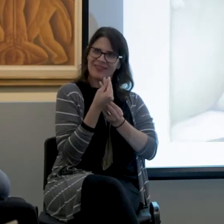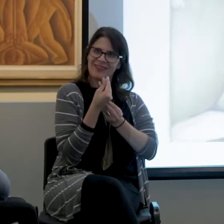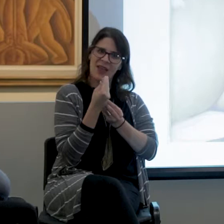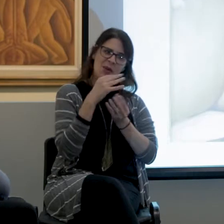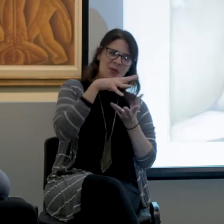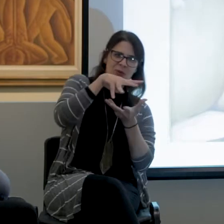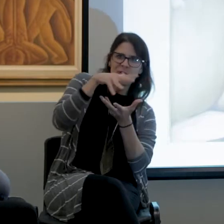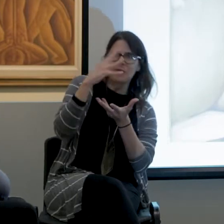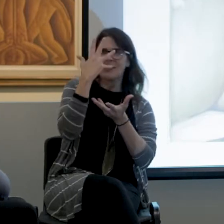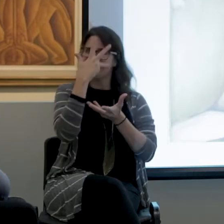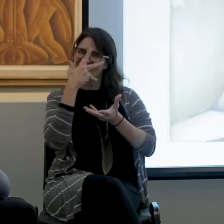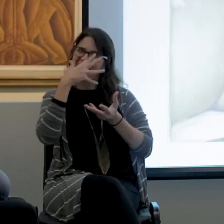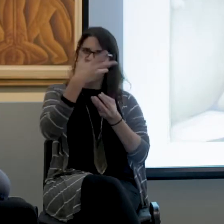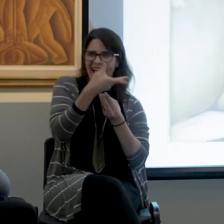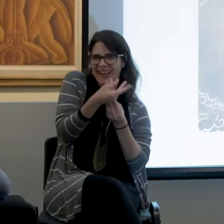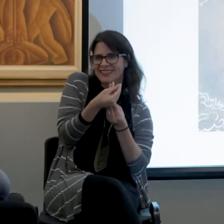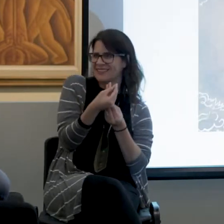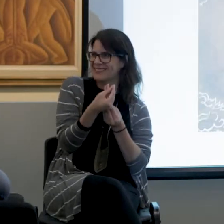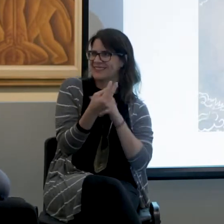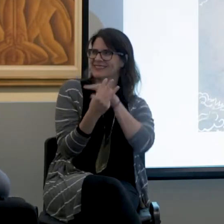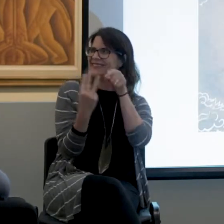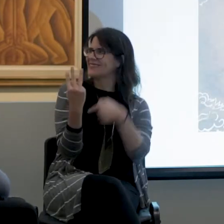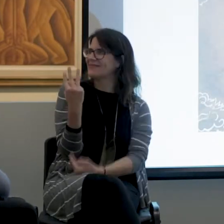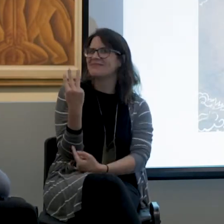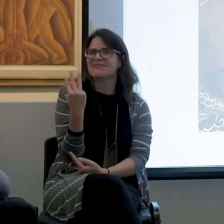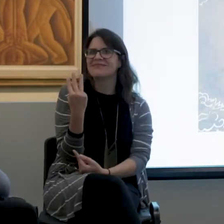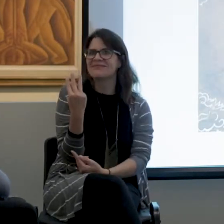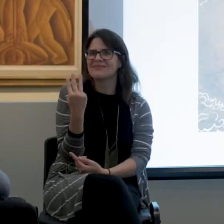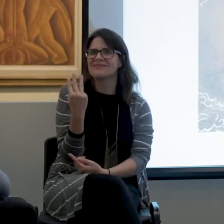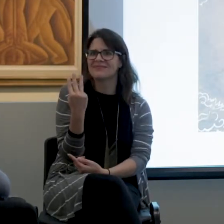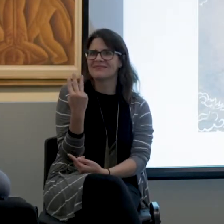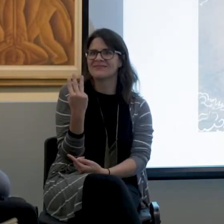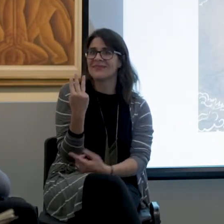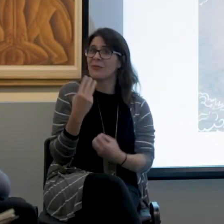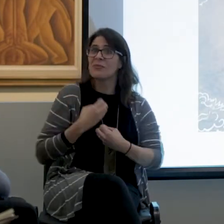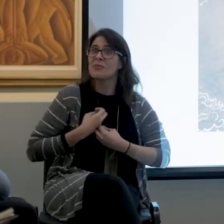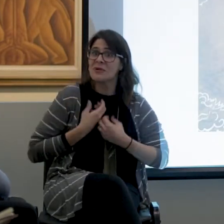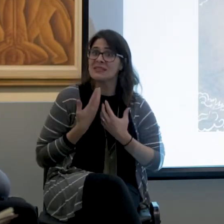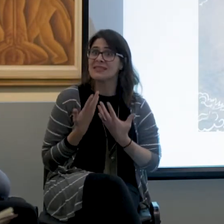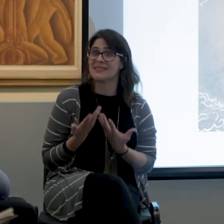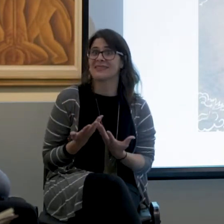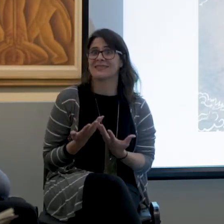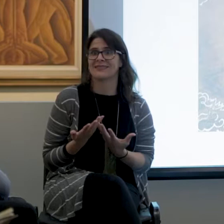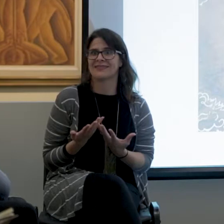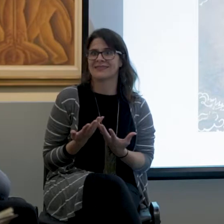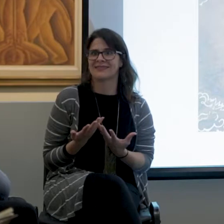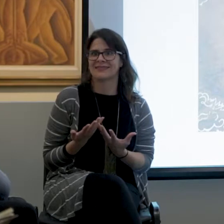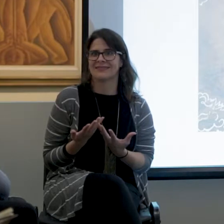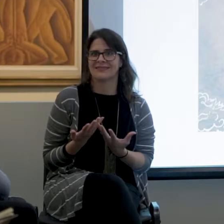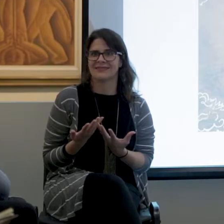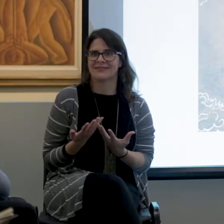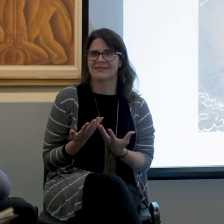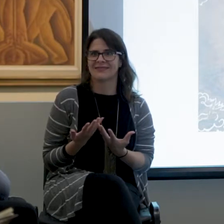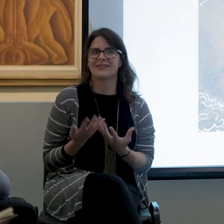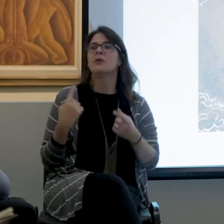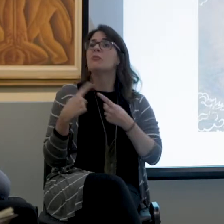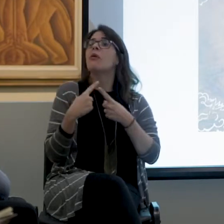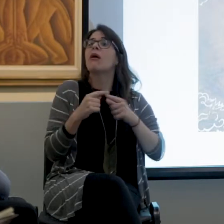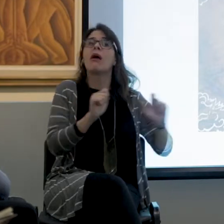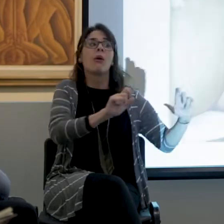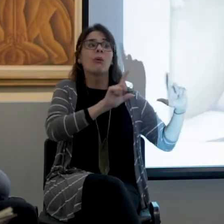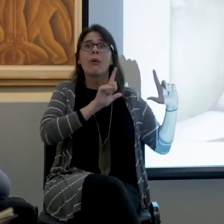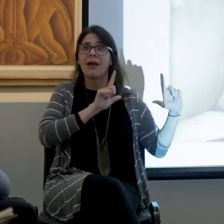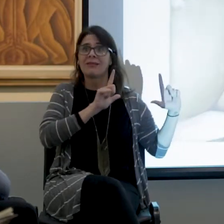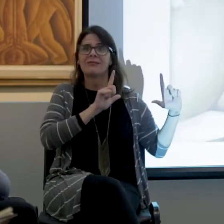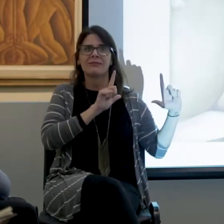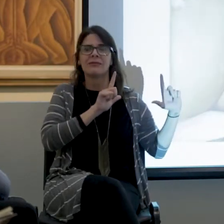Trata-se de poesia mesmo, realista. Esse quadro, porque esse quadro aqui, eu não vou contar a